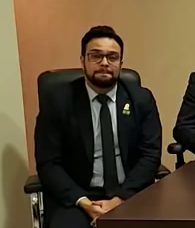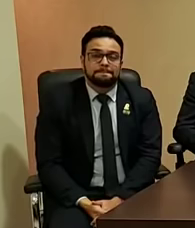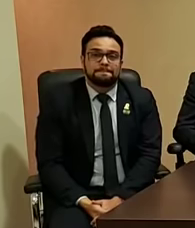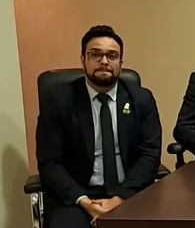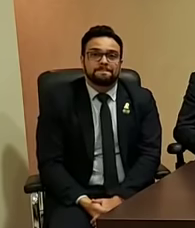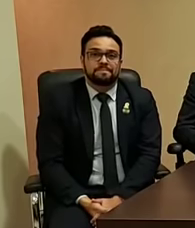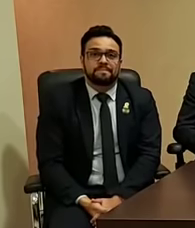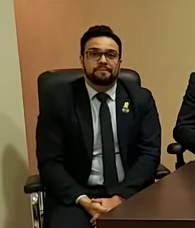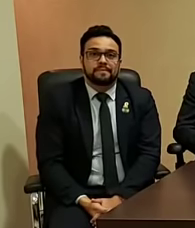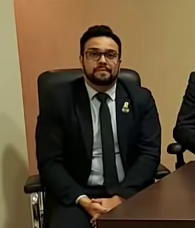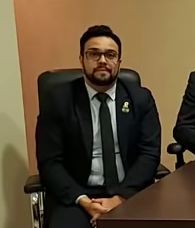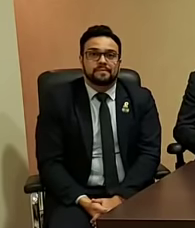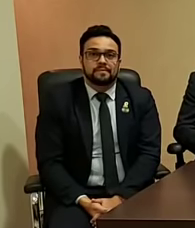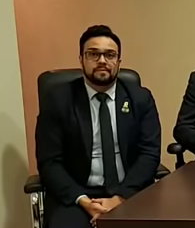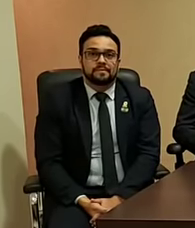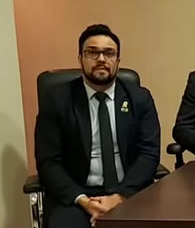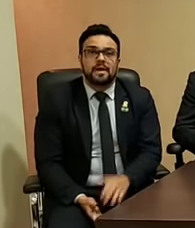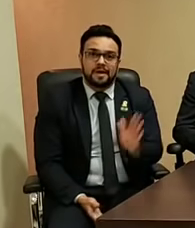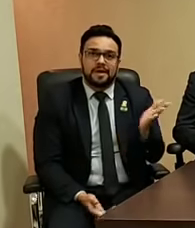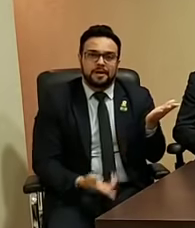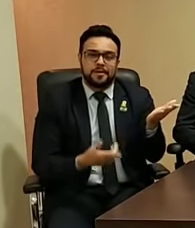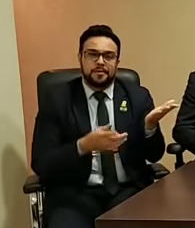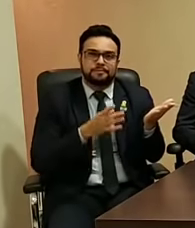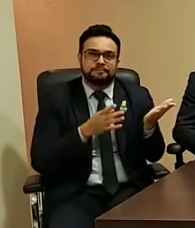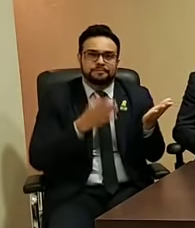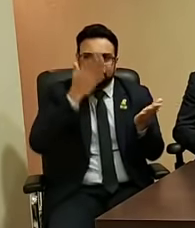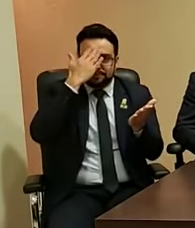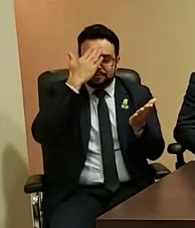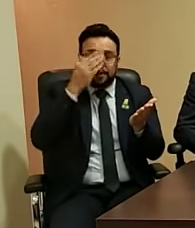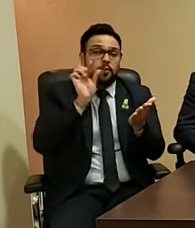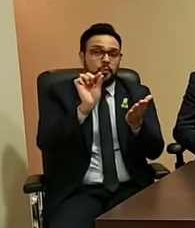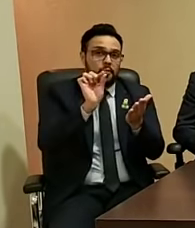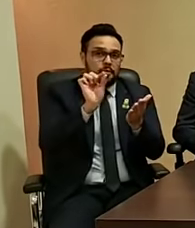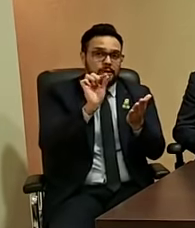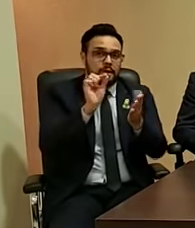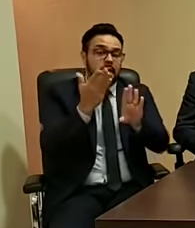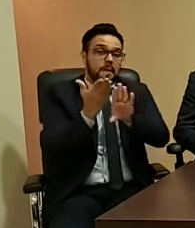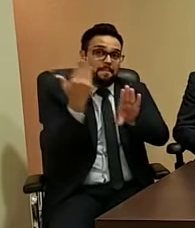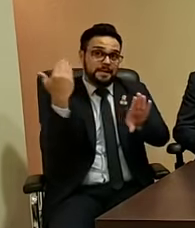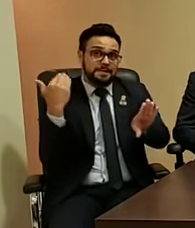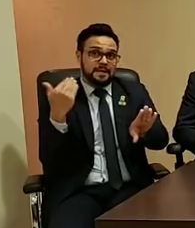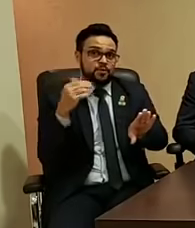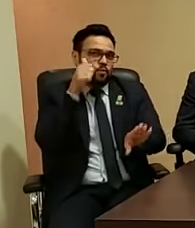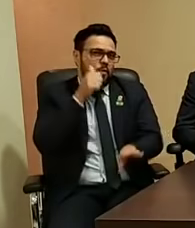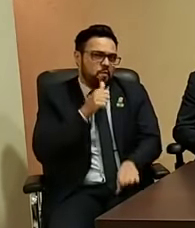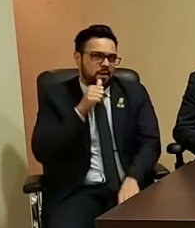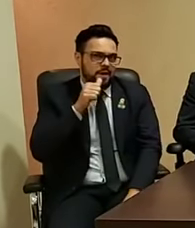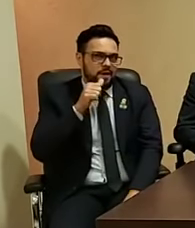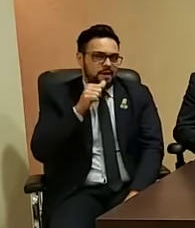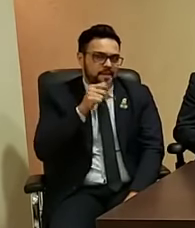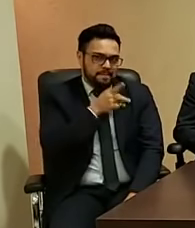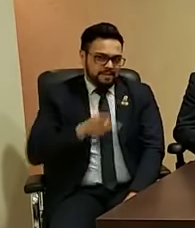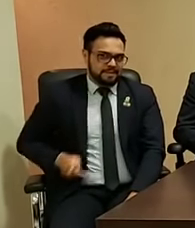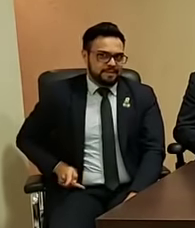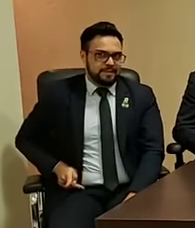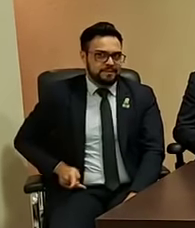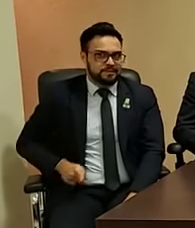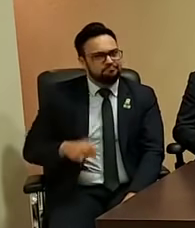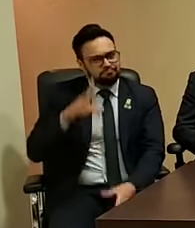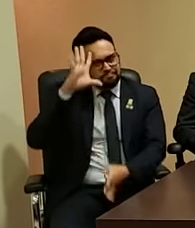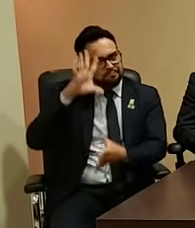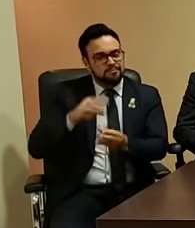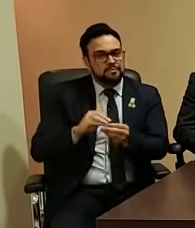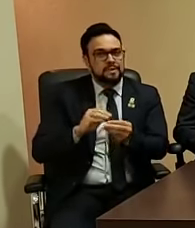Eu tenho ascendência sobre você. Tem. Tá? No passado, uma presidente interferiu nesses números.